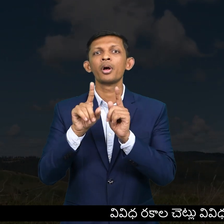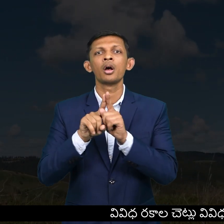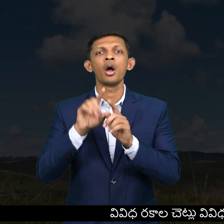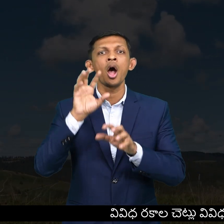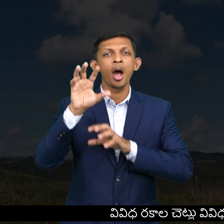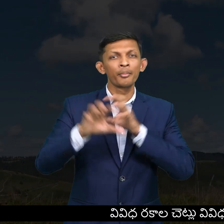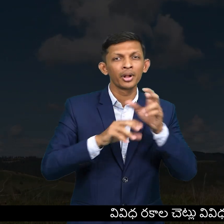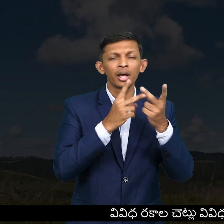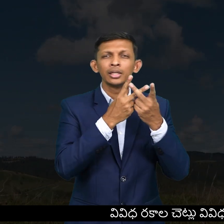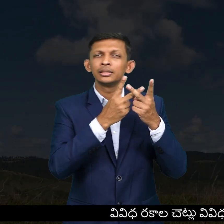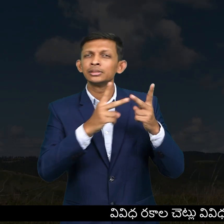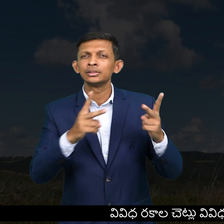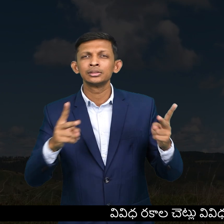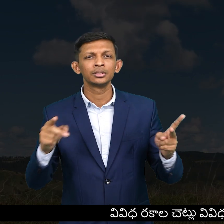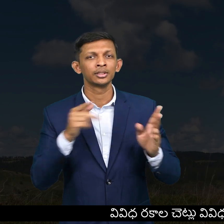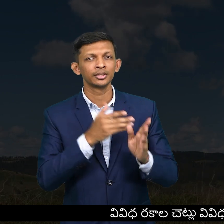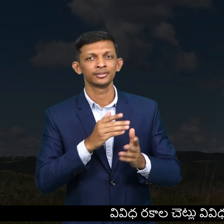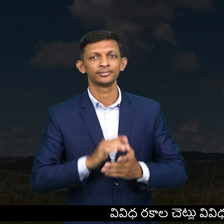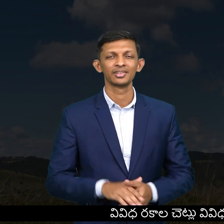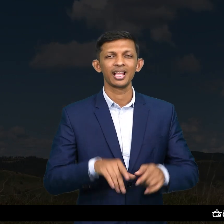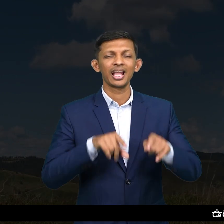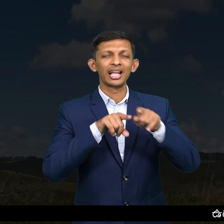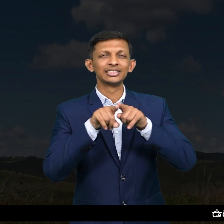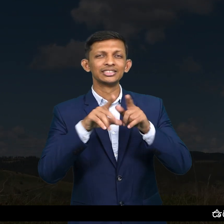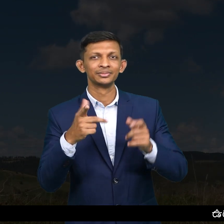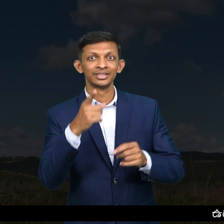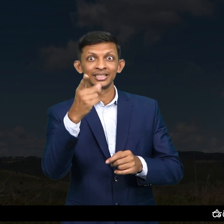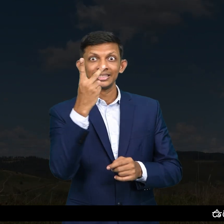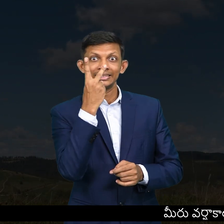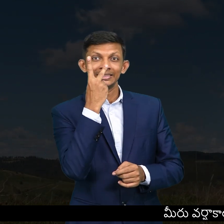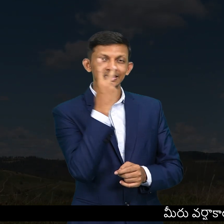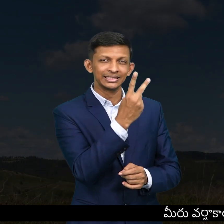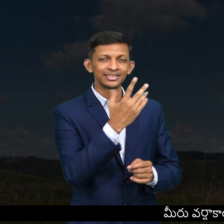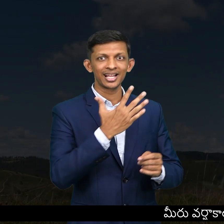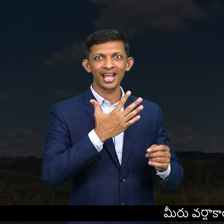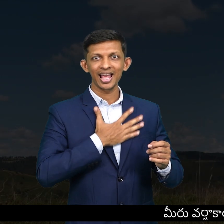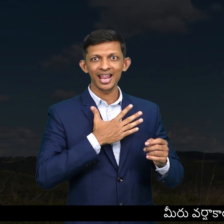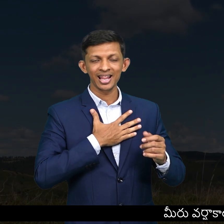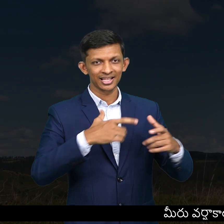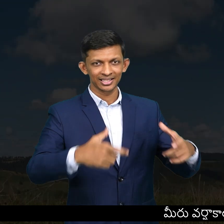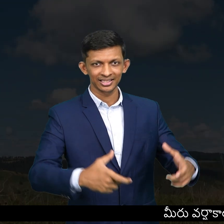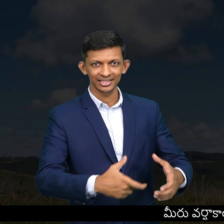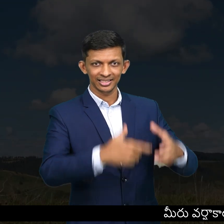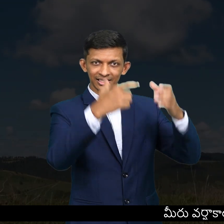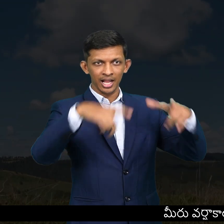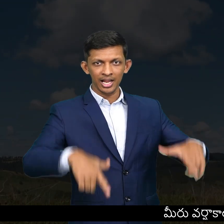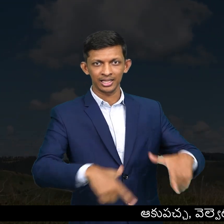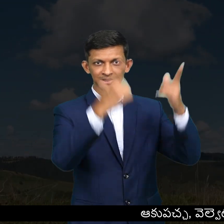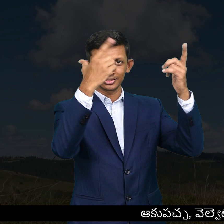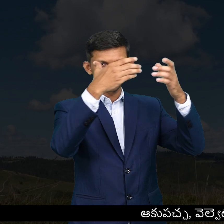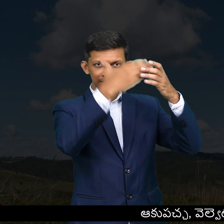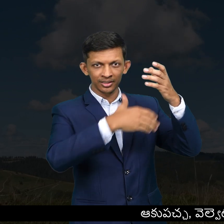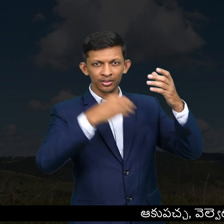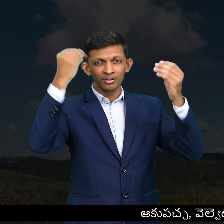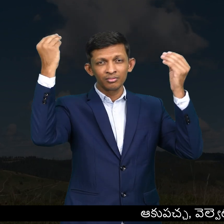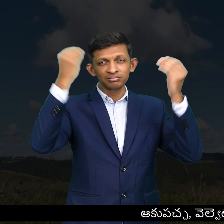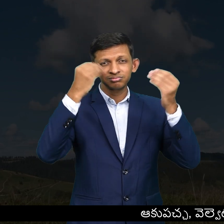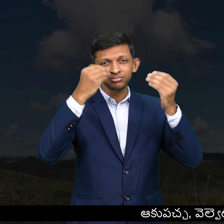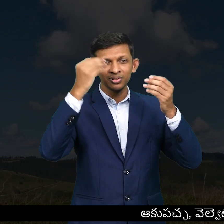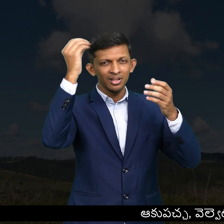చెట్లు వివిధ జంతువులకు మద్దతునిస్తాయి. ఉదాహరణకు, మీరు వర్షాకాలంలో చెట్లు బెరడుపై